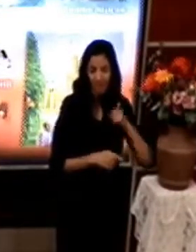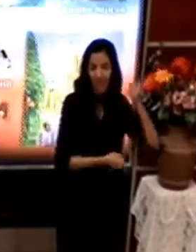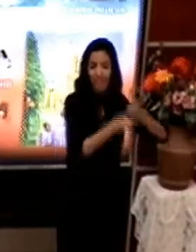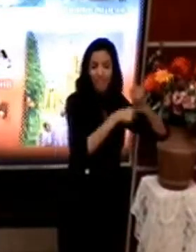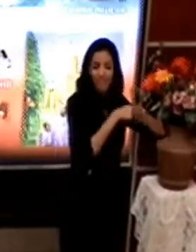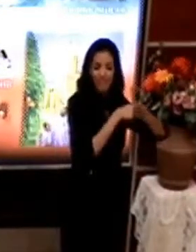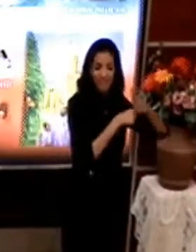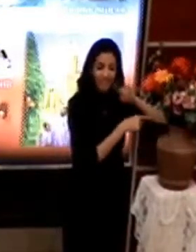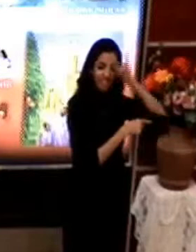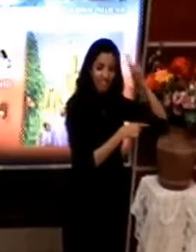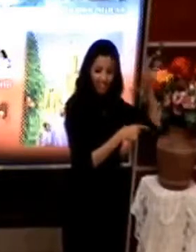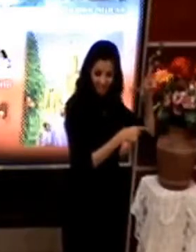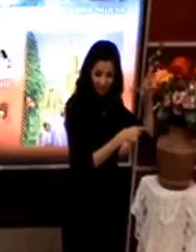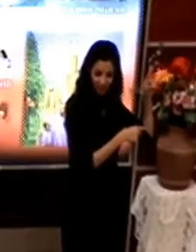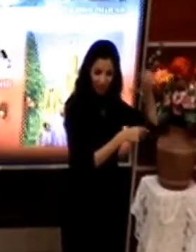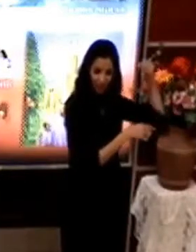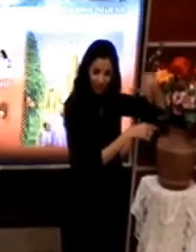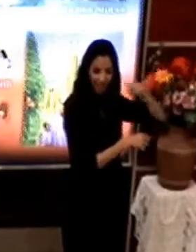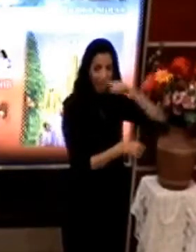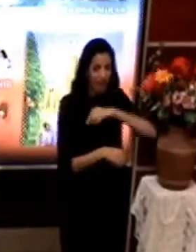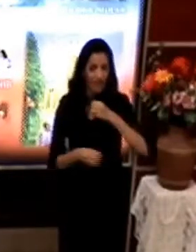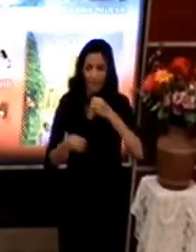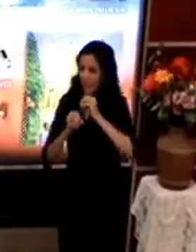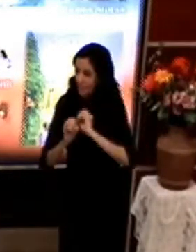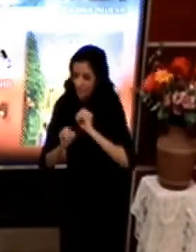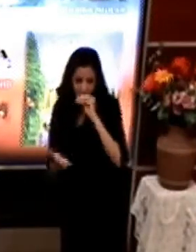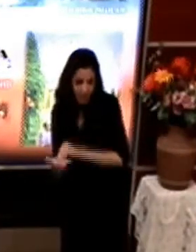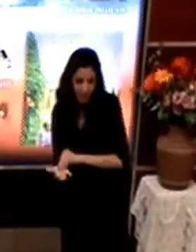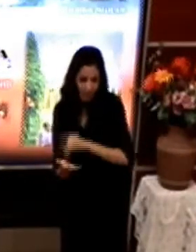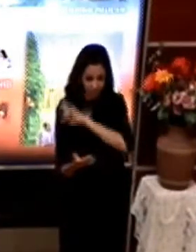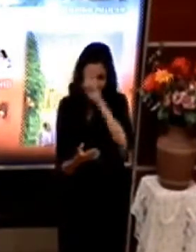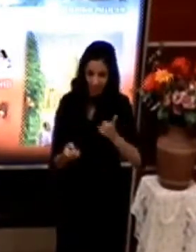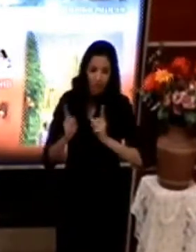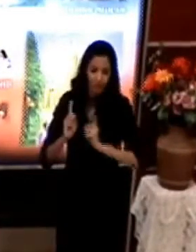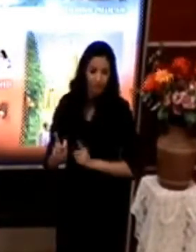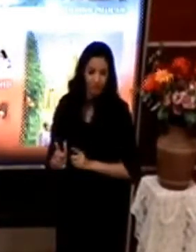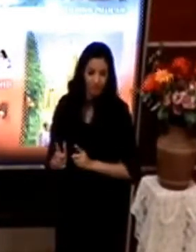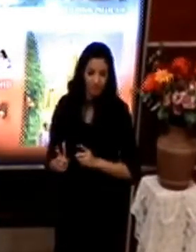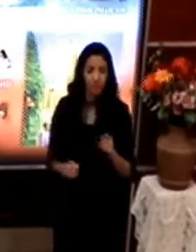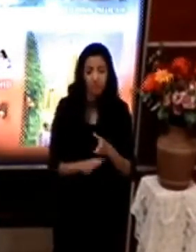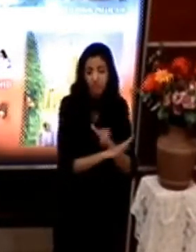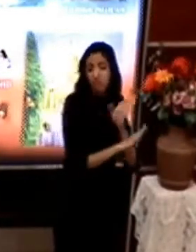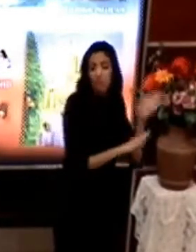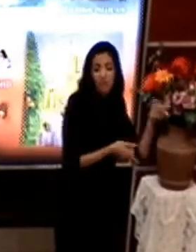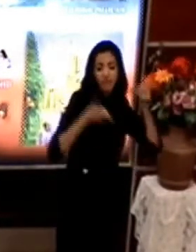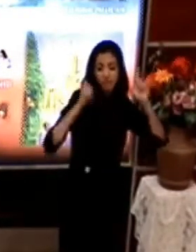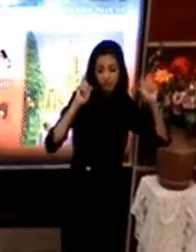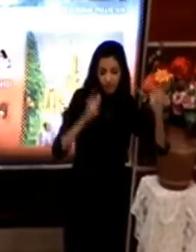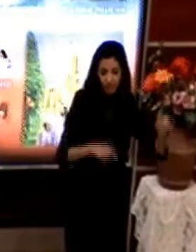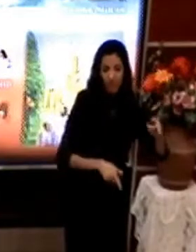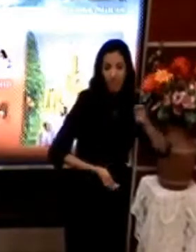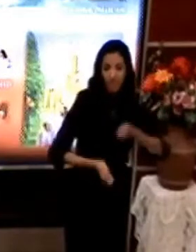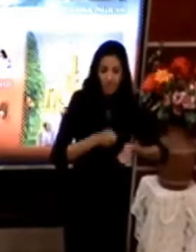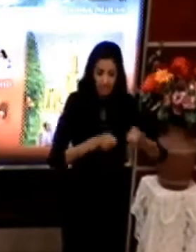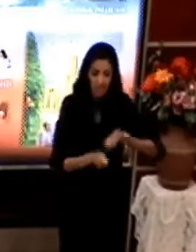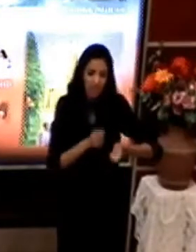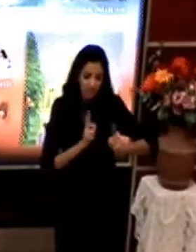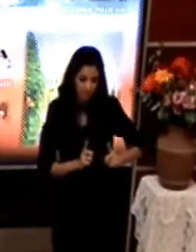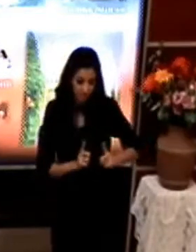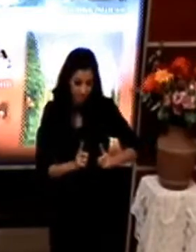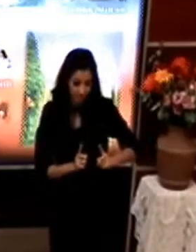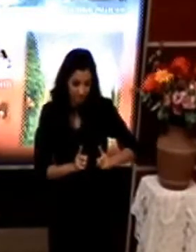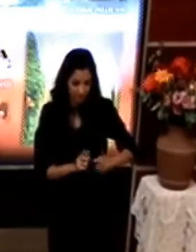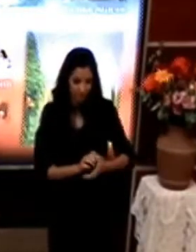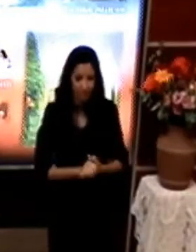me fui al baile esa noche. Pero ya me sentía incómodo ahí. Y nos fuimos con